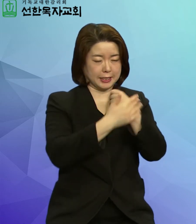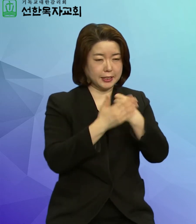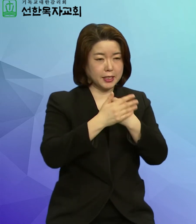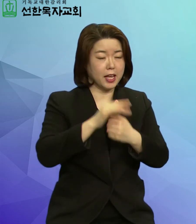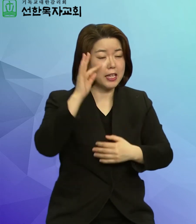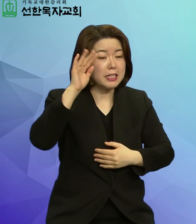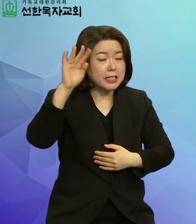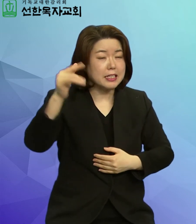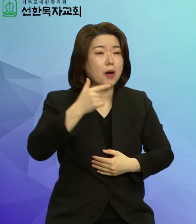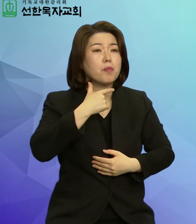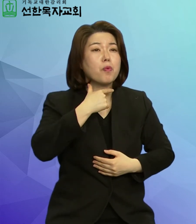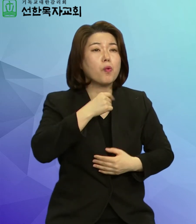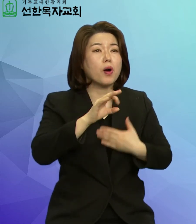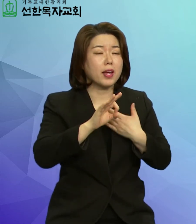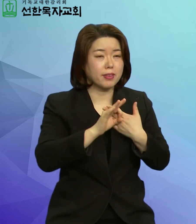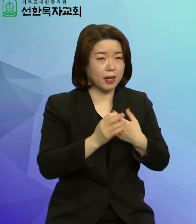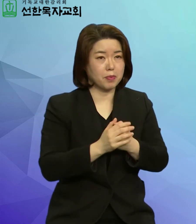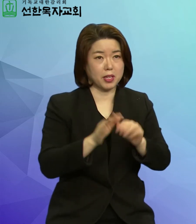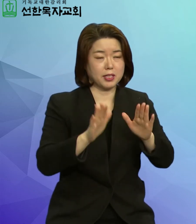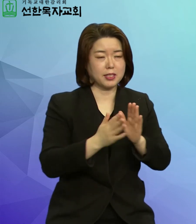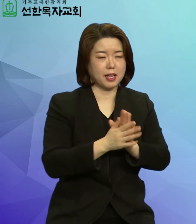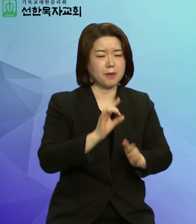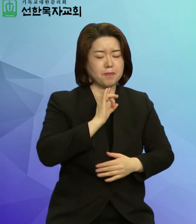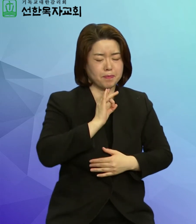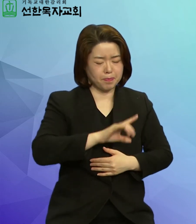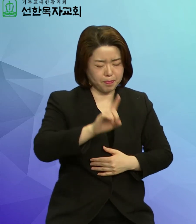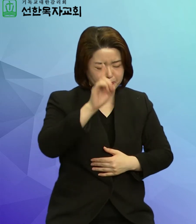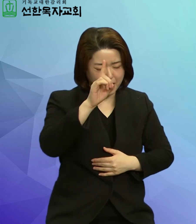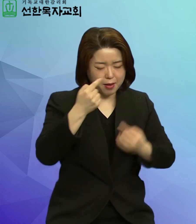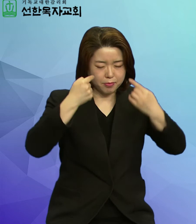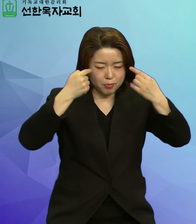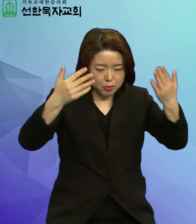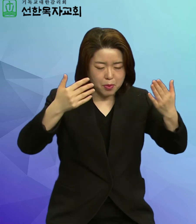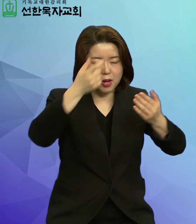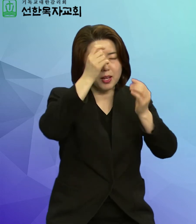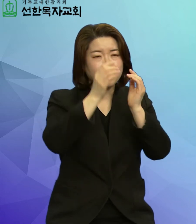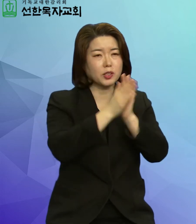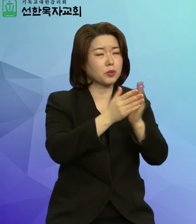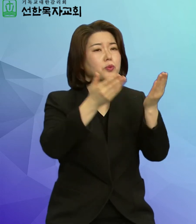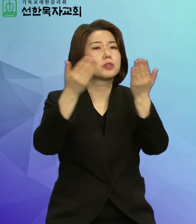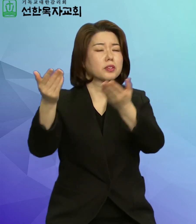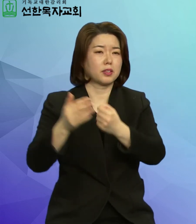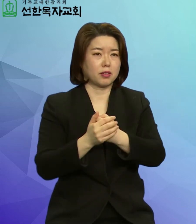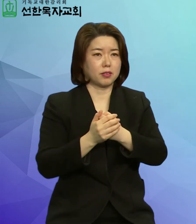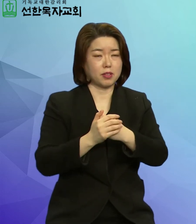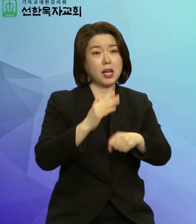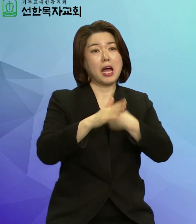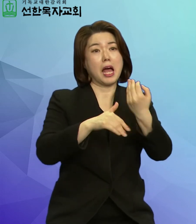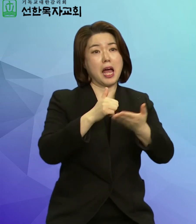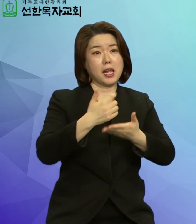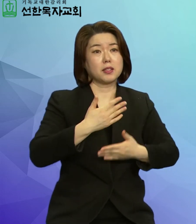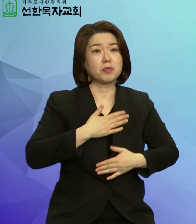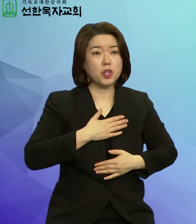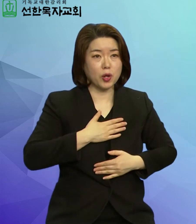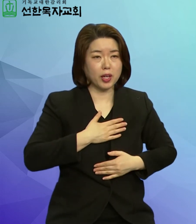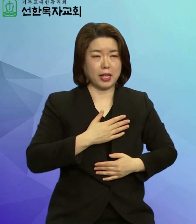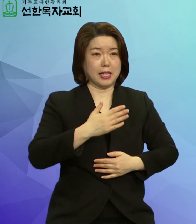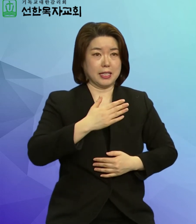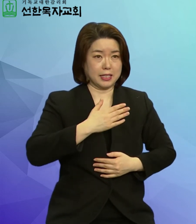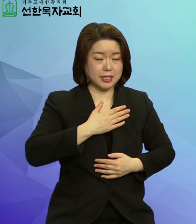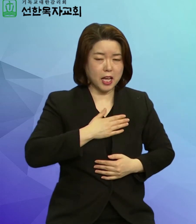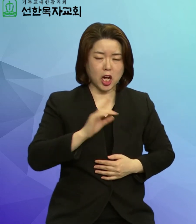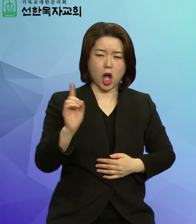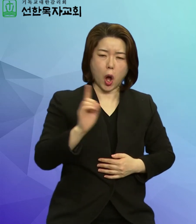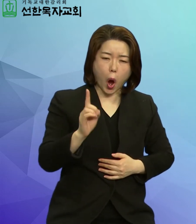정말 은혜를 사모한다면 이제는 한 가지만 분명한 기도를 하십시오. 하나님,